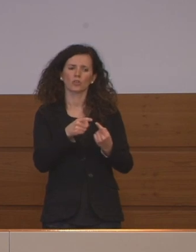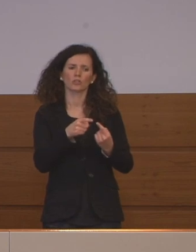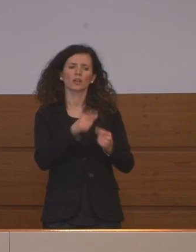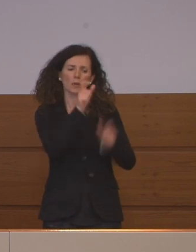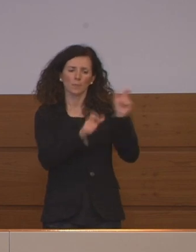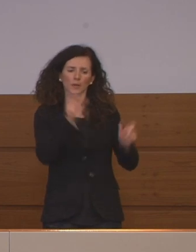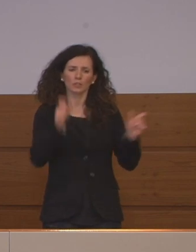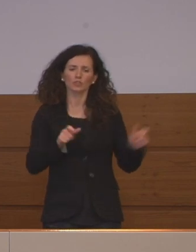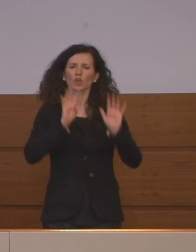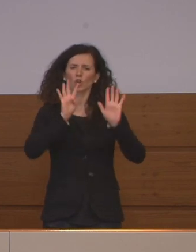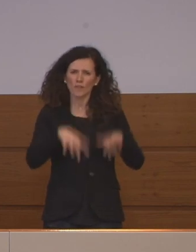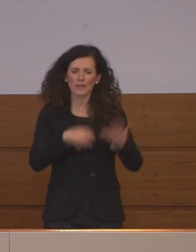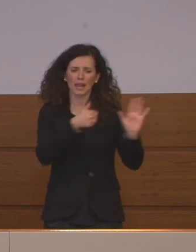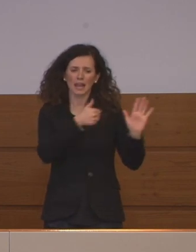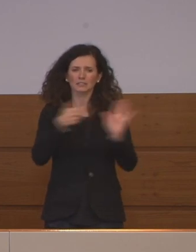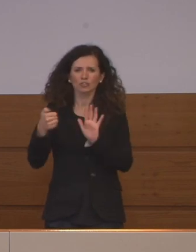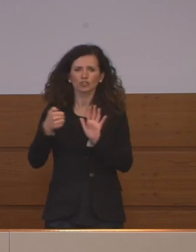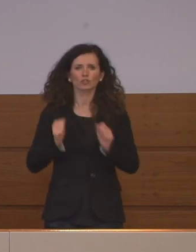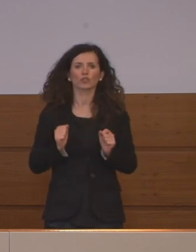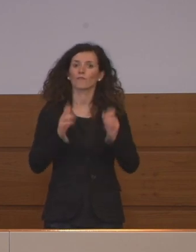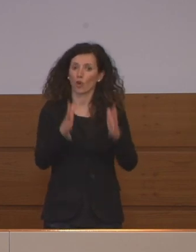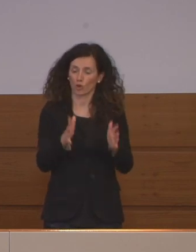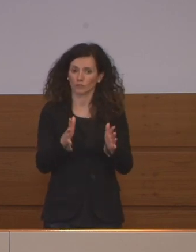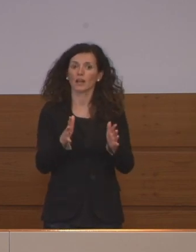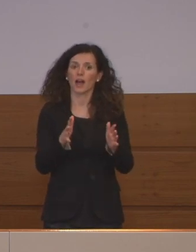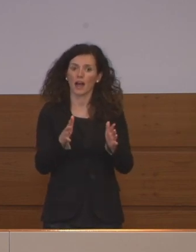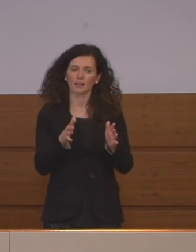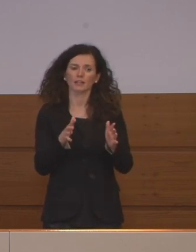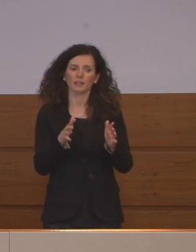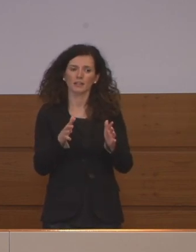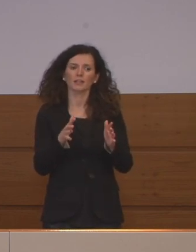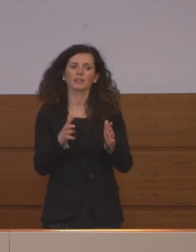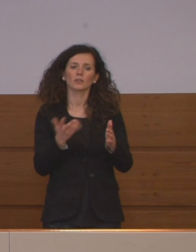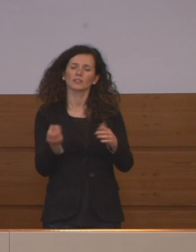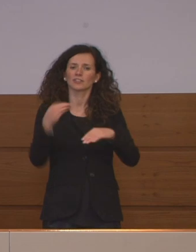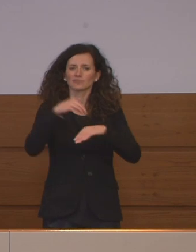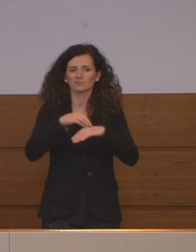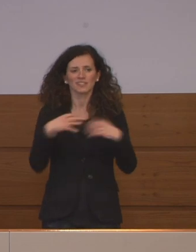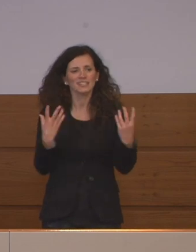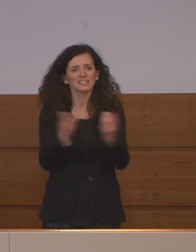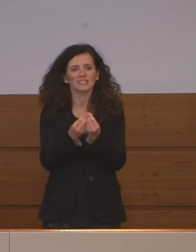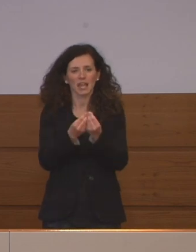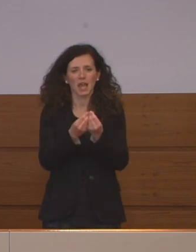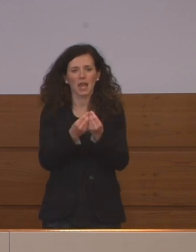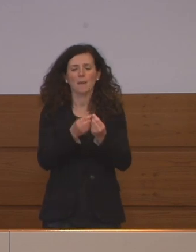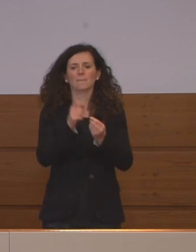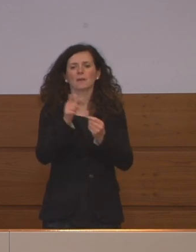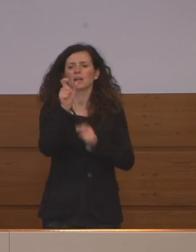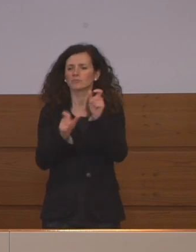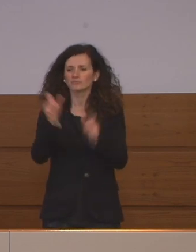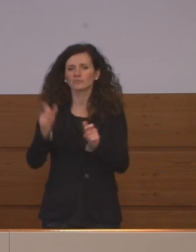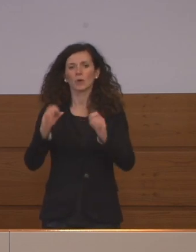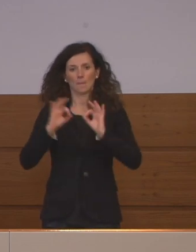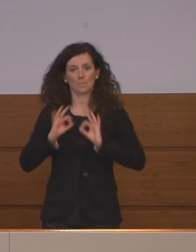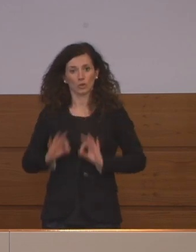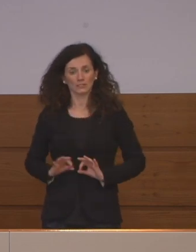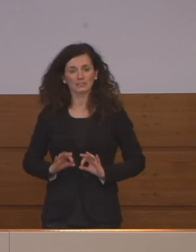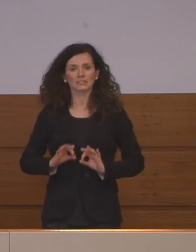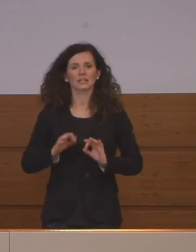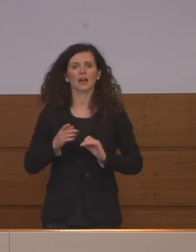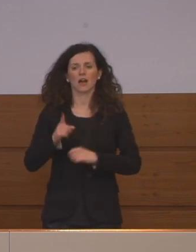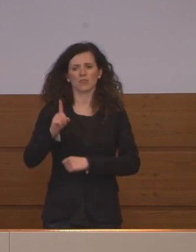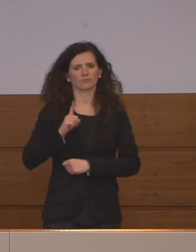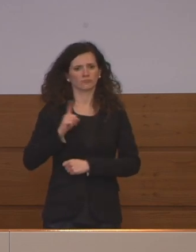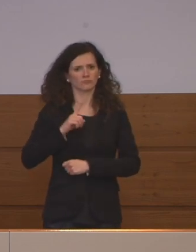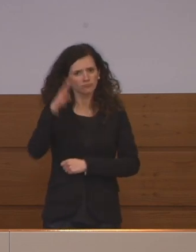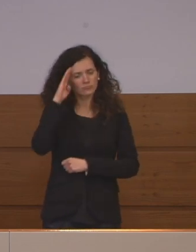9.600 volontari che si aggiungono chiaramente a tutte quante le altre forze di polizia e forze dell'ordine forze